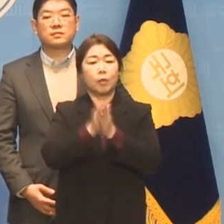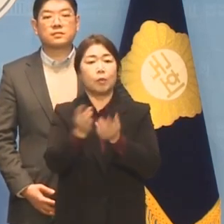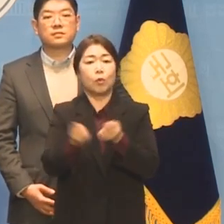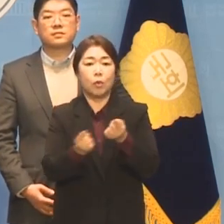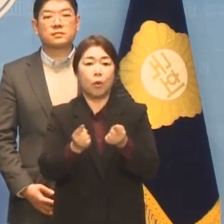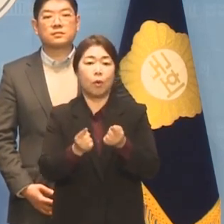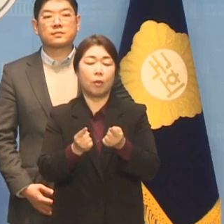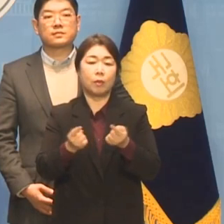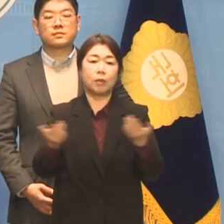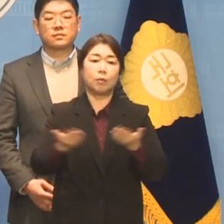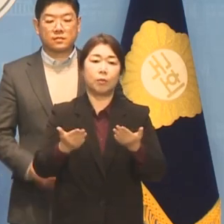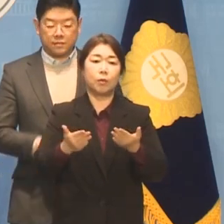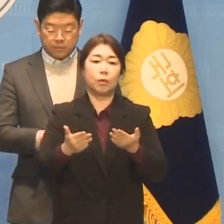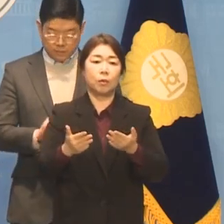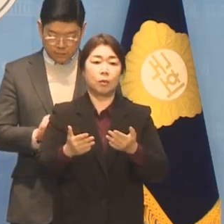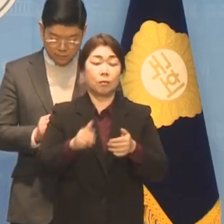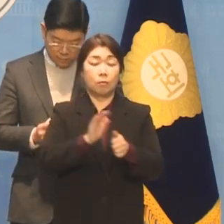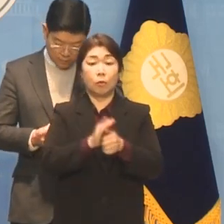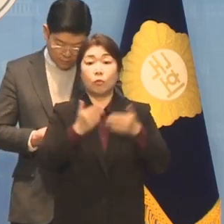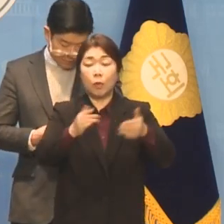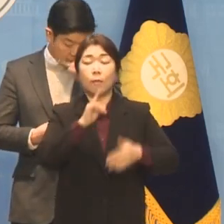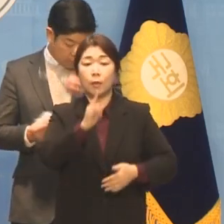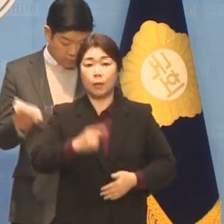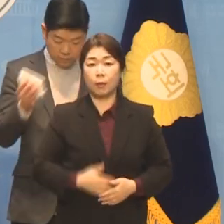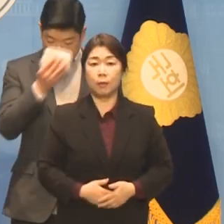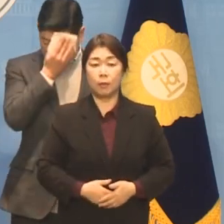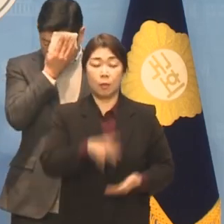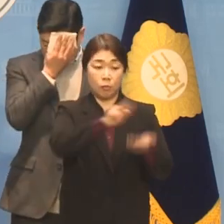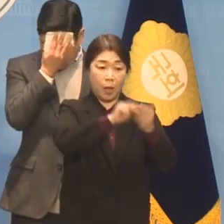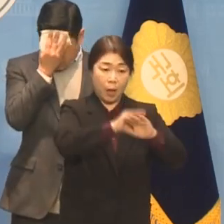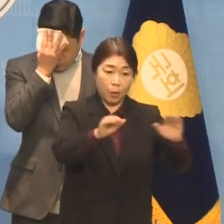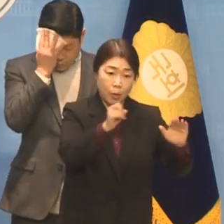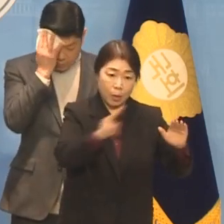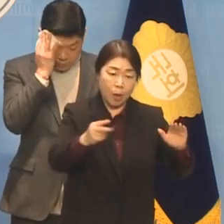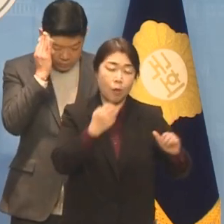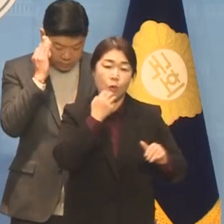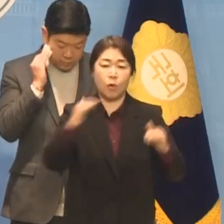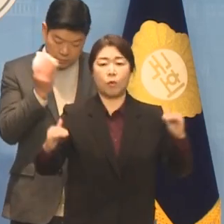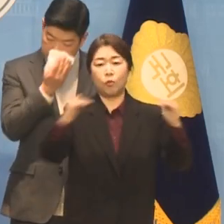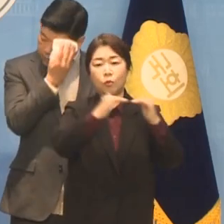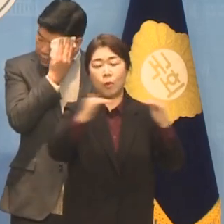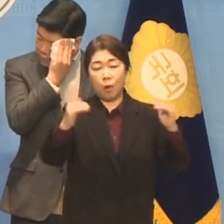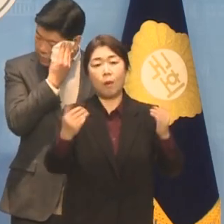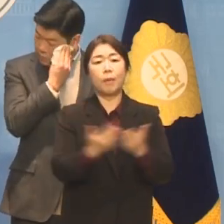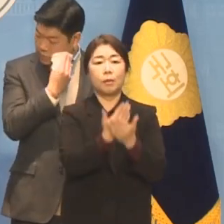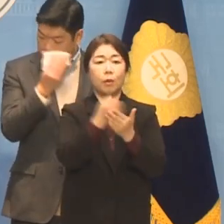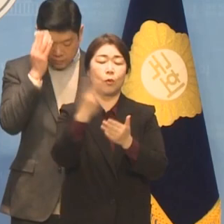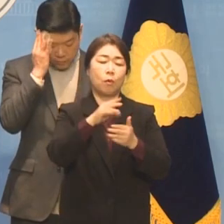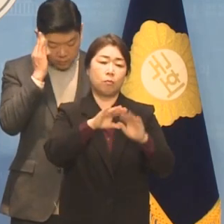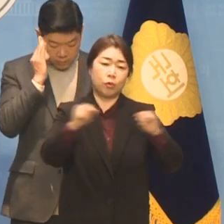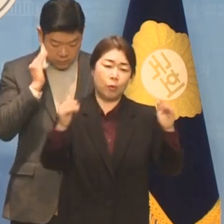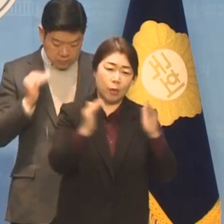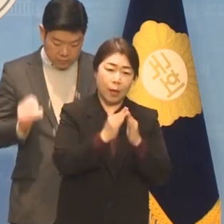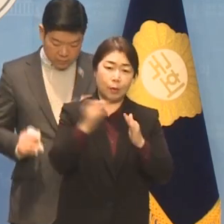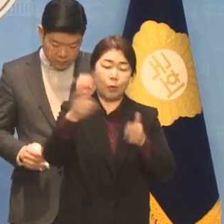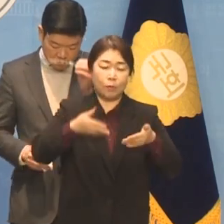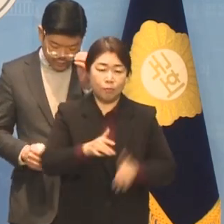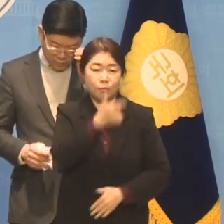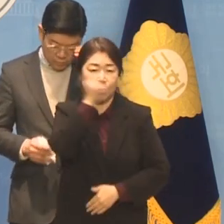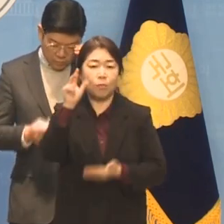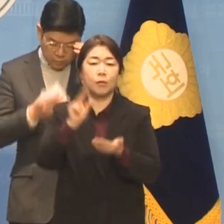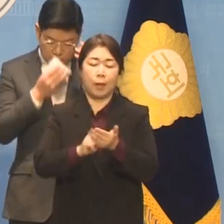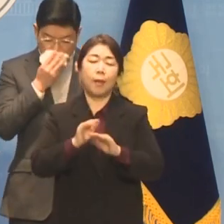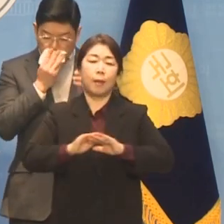방안을 약속했습니다. 이 일을 해결해야만 서울의 균형발전도, 부동산도, 저출산도 해결할 수